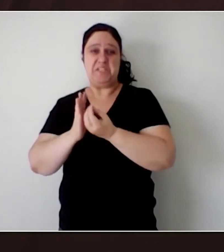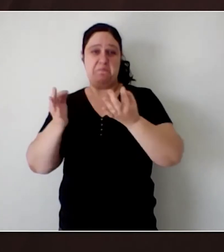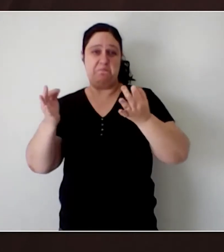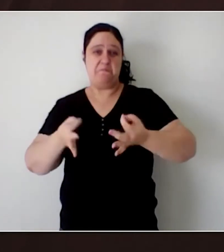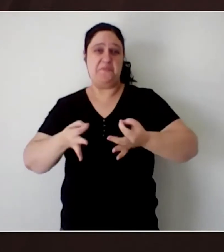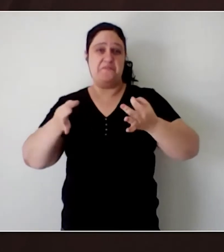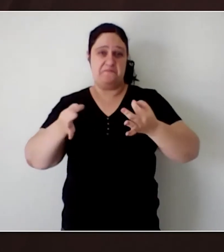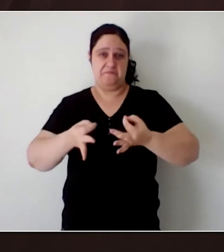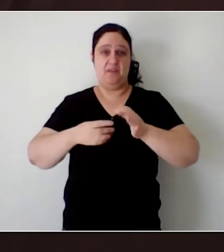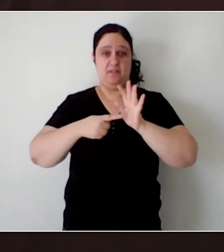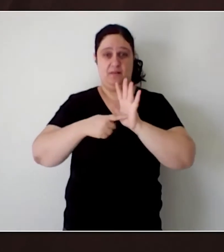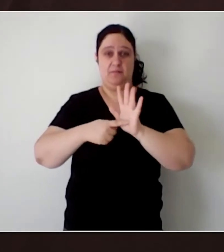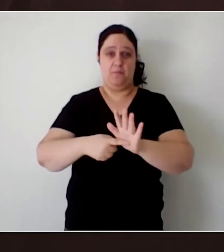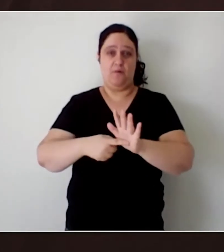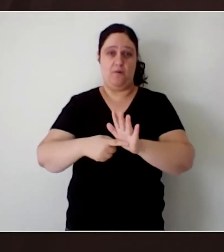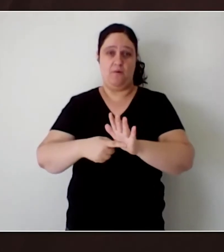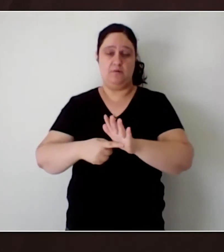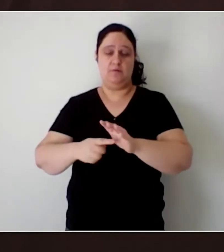houve